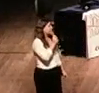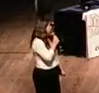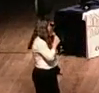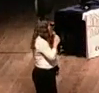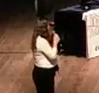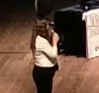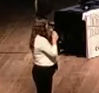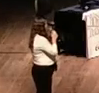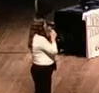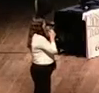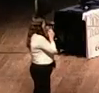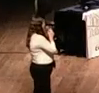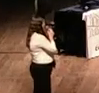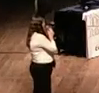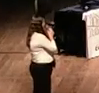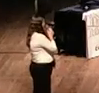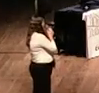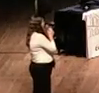muitas